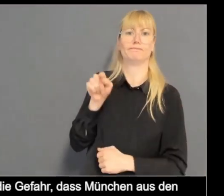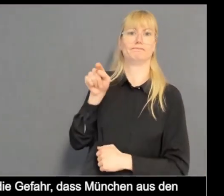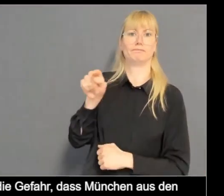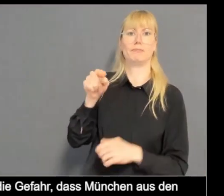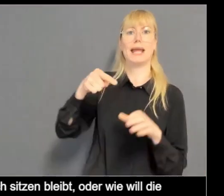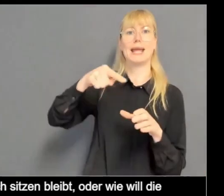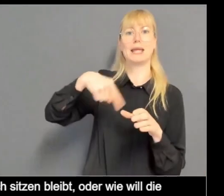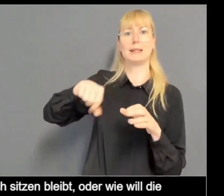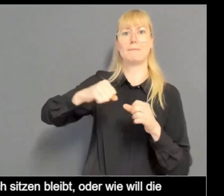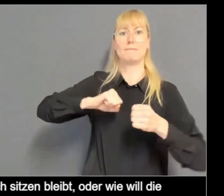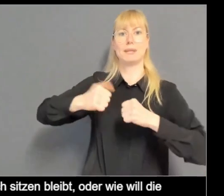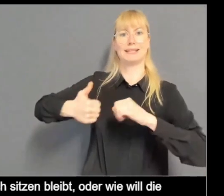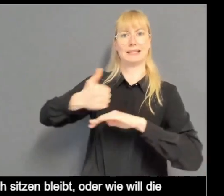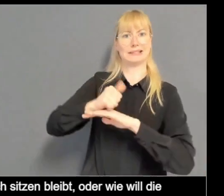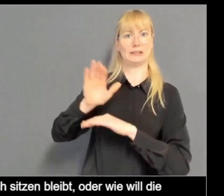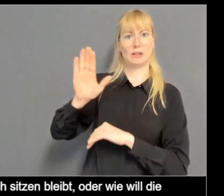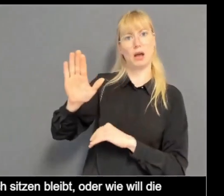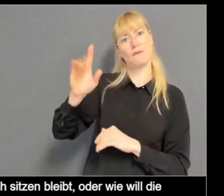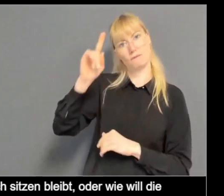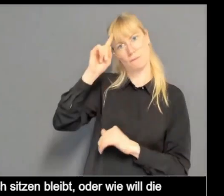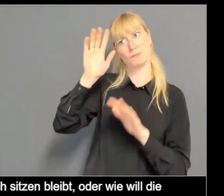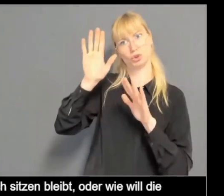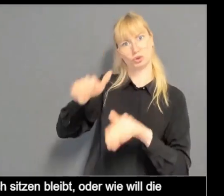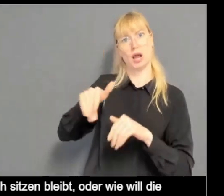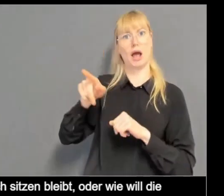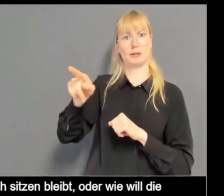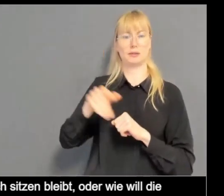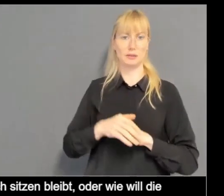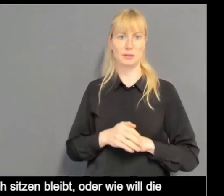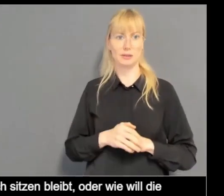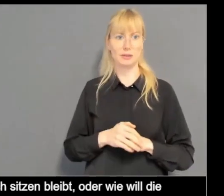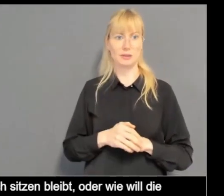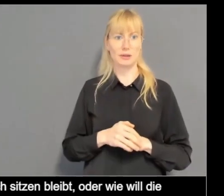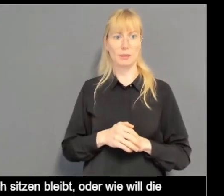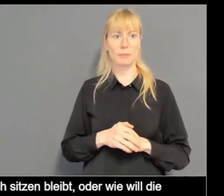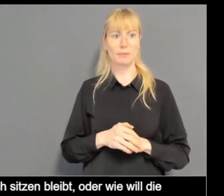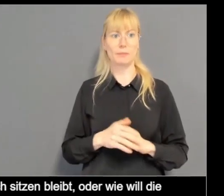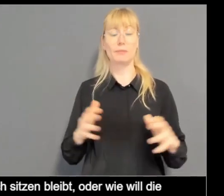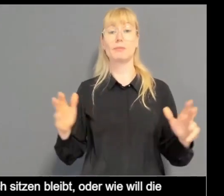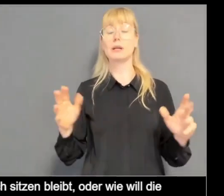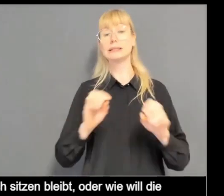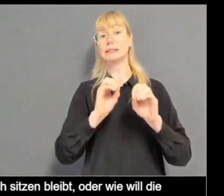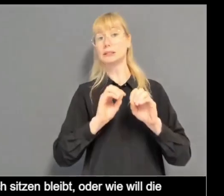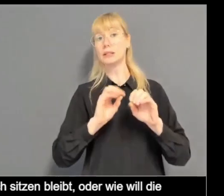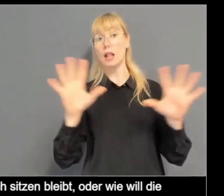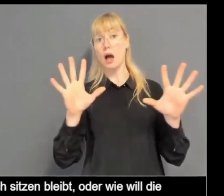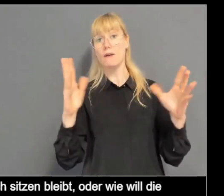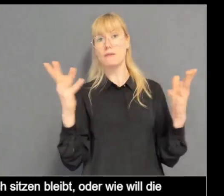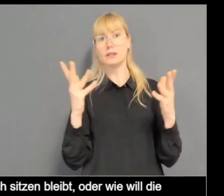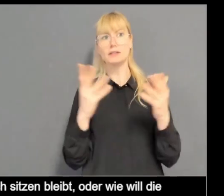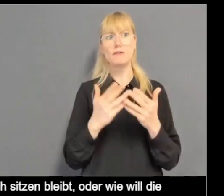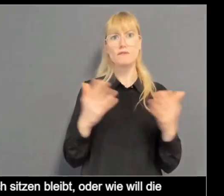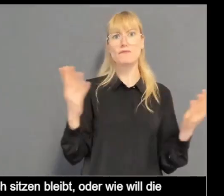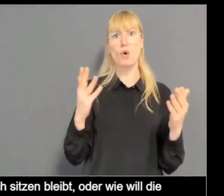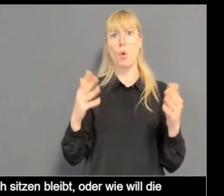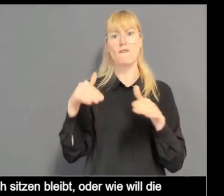über viele dieser Punkte heute berichtet, aber der wird Ihnen da eine präzise Auskunft geben über den alleraktuellsten Stand. Aber